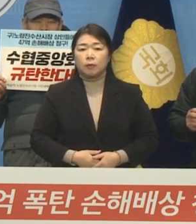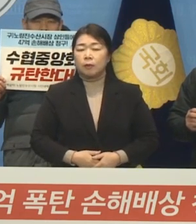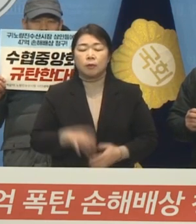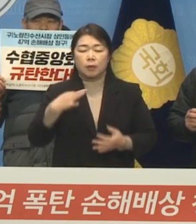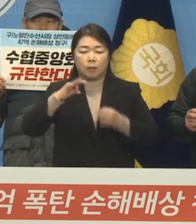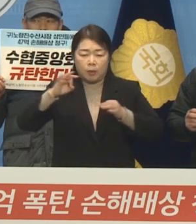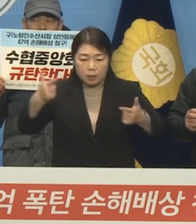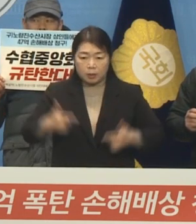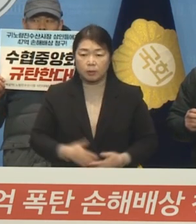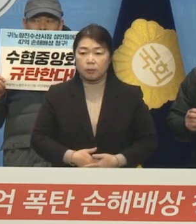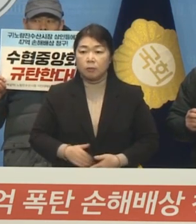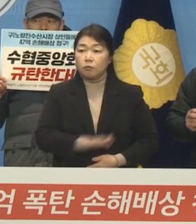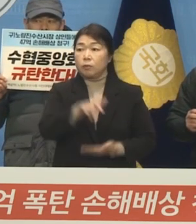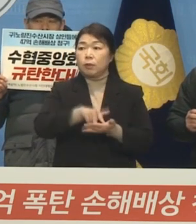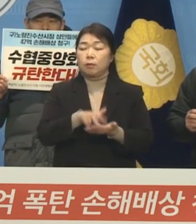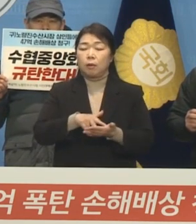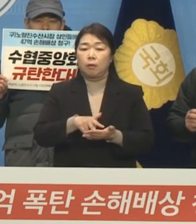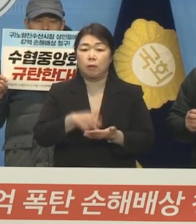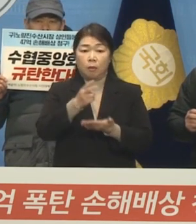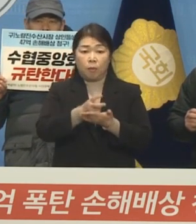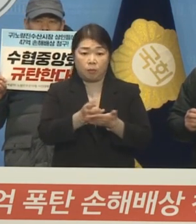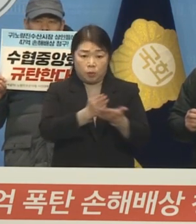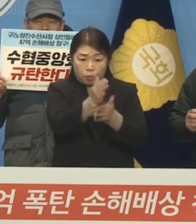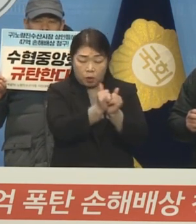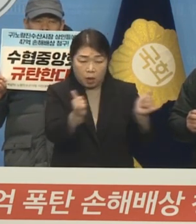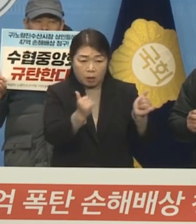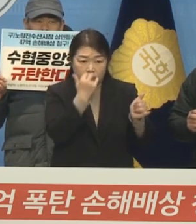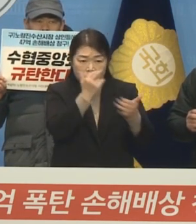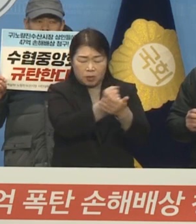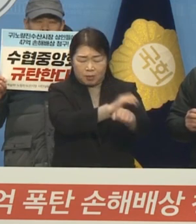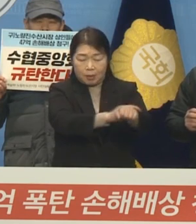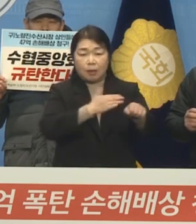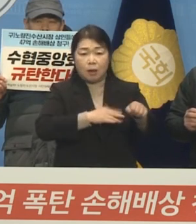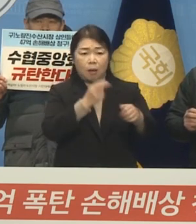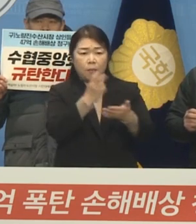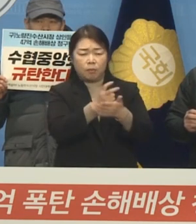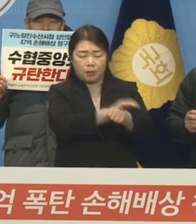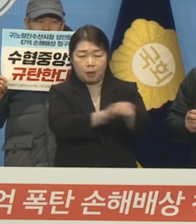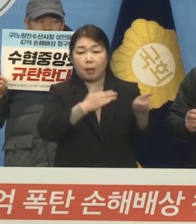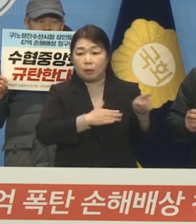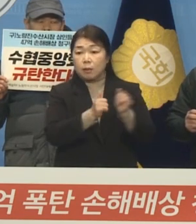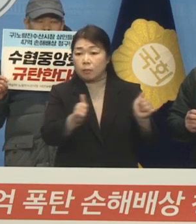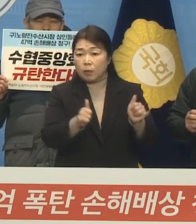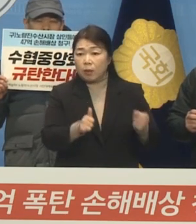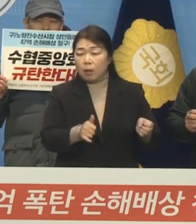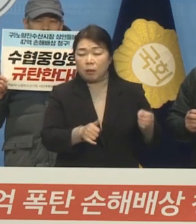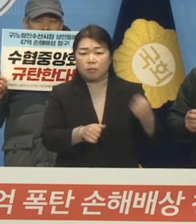걸 통해서 강자 편에 붙어서 약자들을 괴롭히는 이런 것은 더 이상